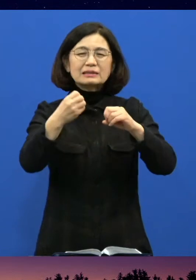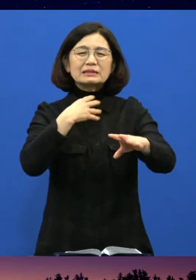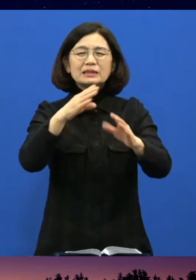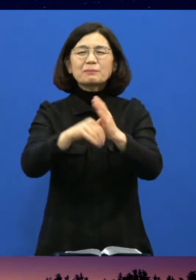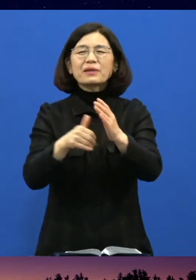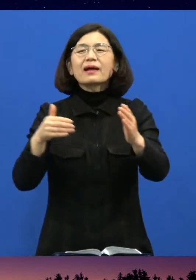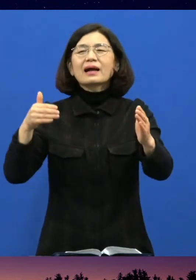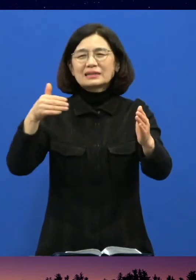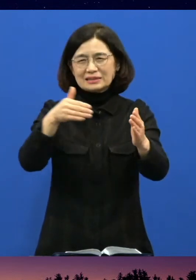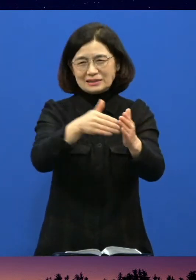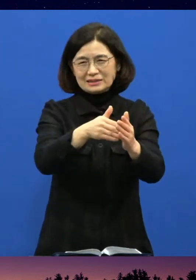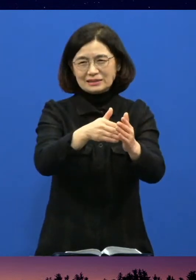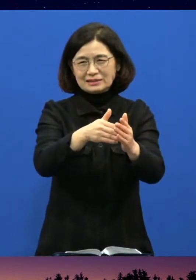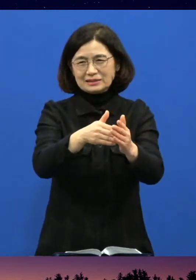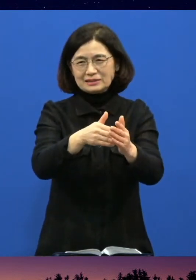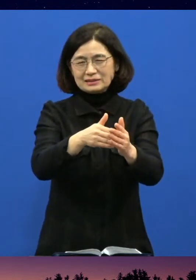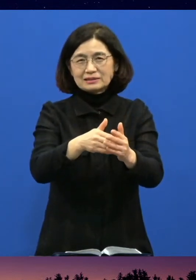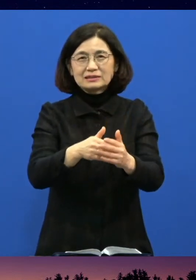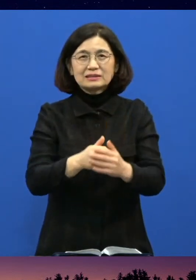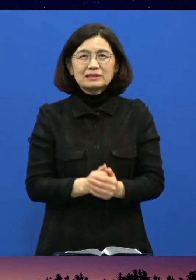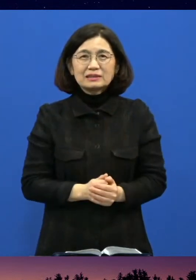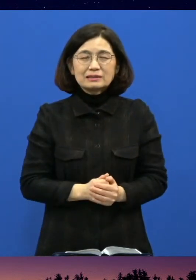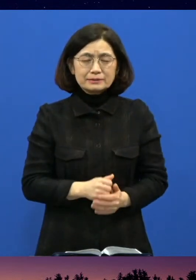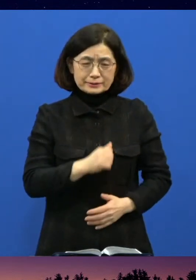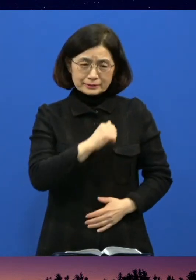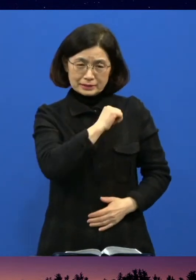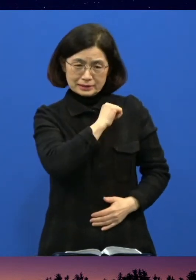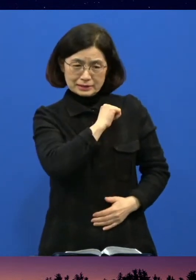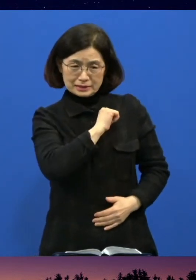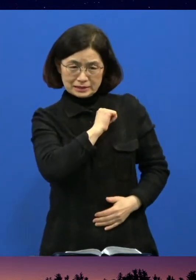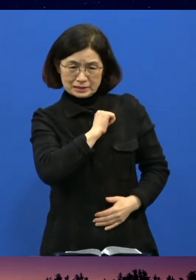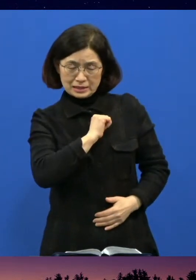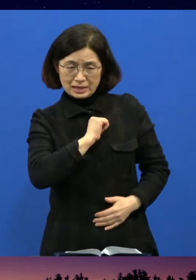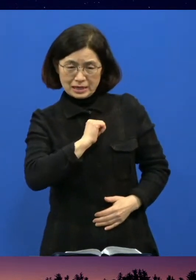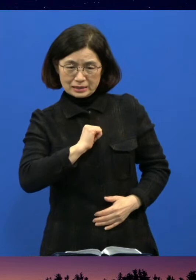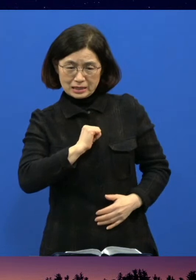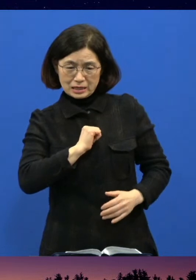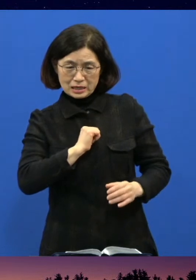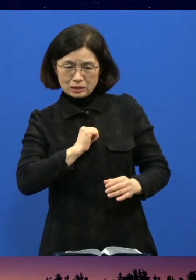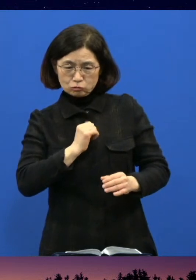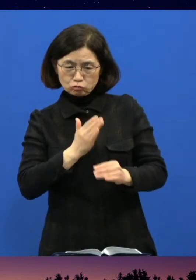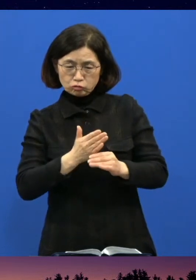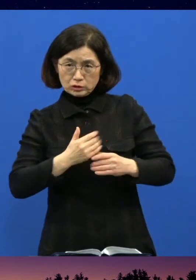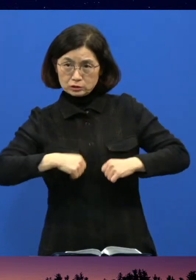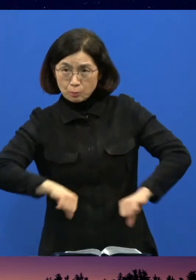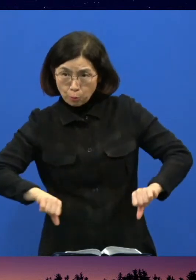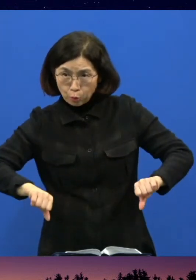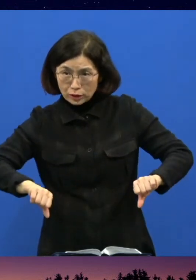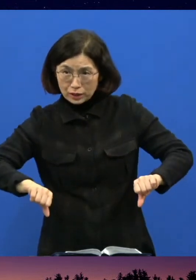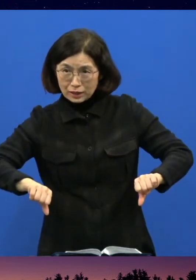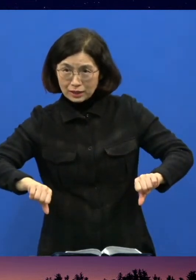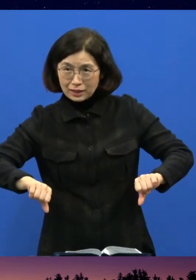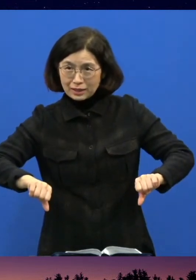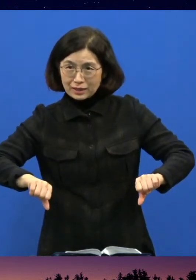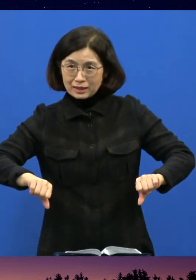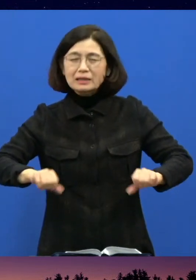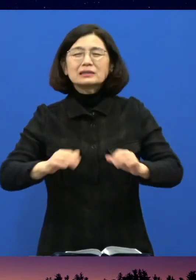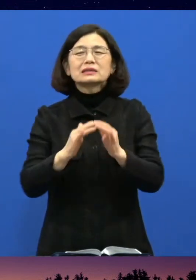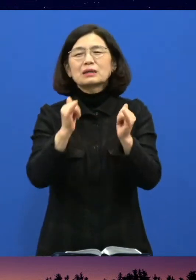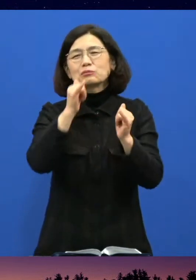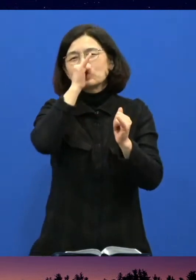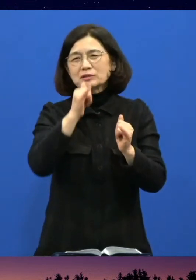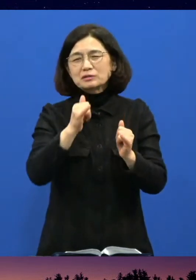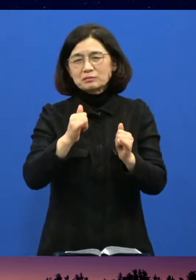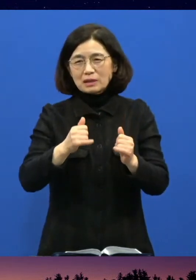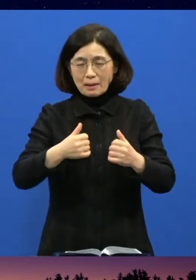어떤 사람은 인내했는데 중간에서 포기했어요. 많이 인내했어요. 근데 포기했어요. 그건 인내가